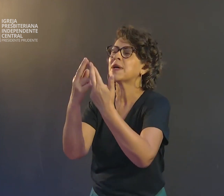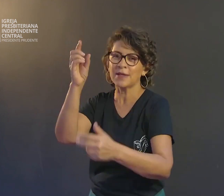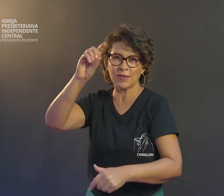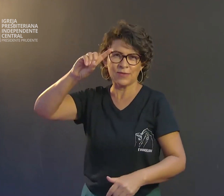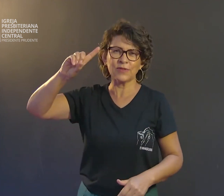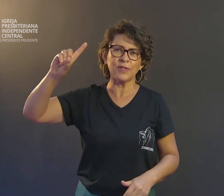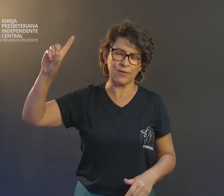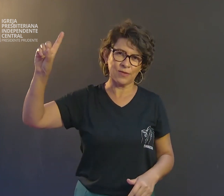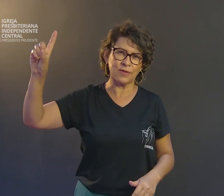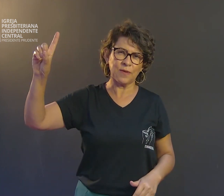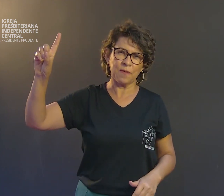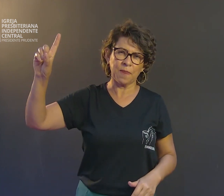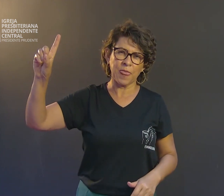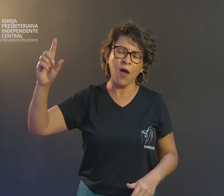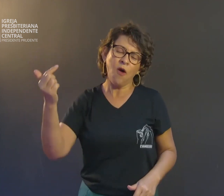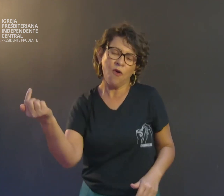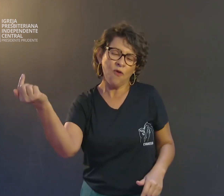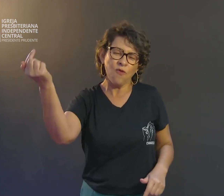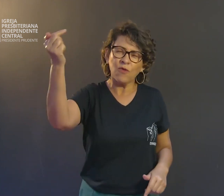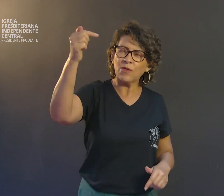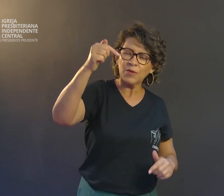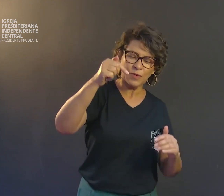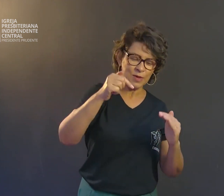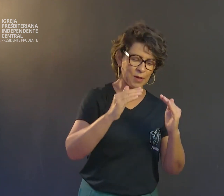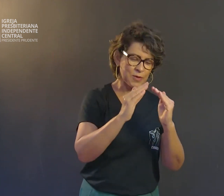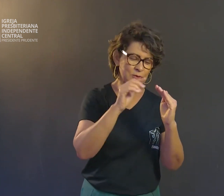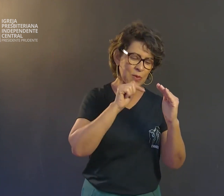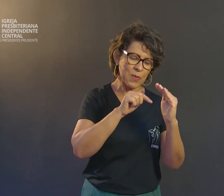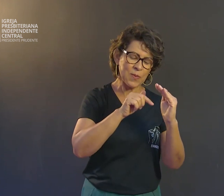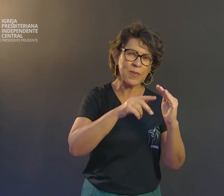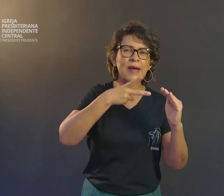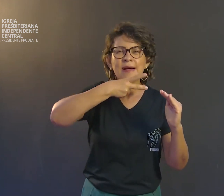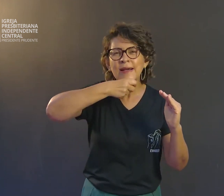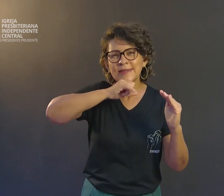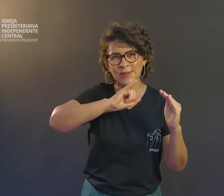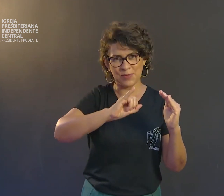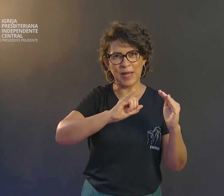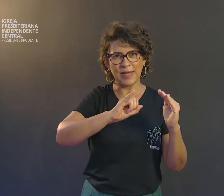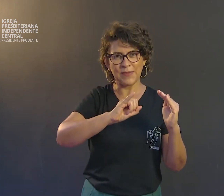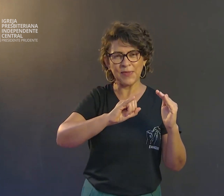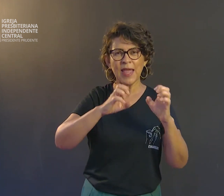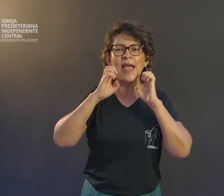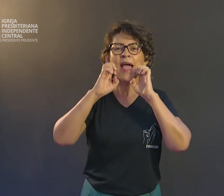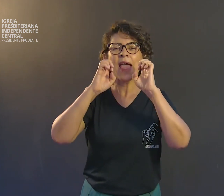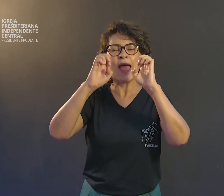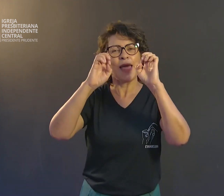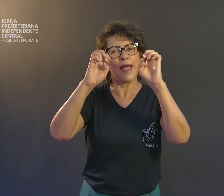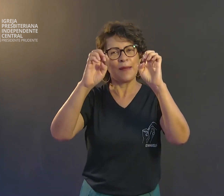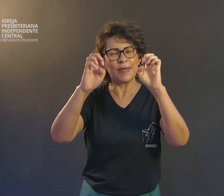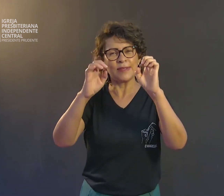Voltamos para a casa do Pai. Esta era a mensagem de Jesus, convidando as pessoas para seu